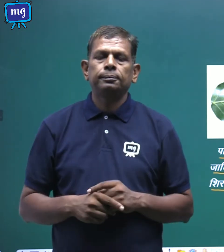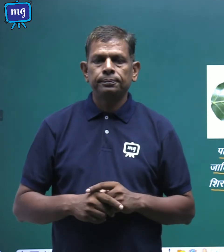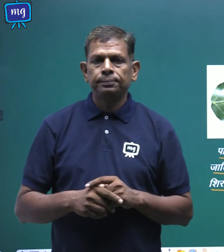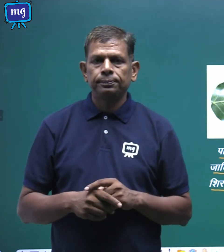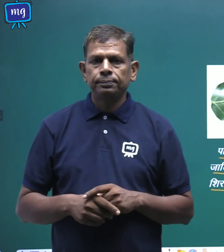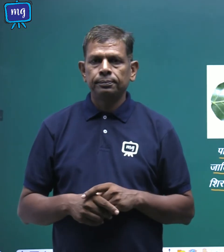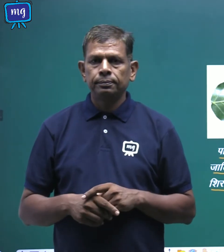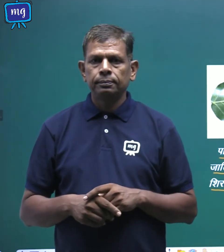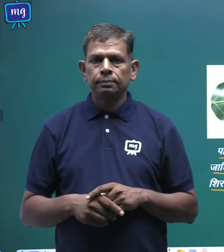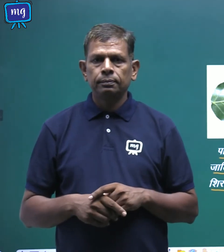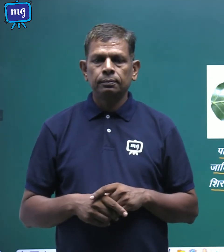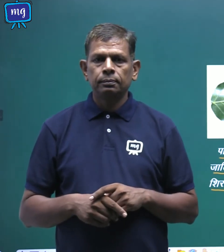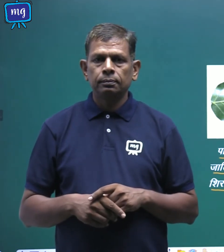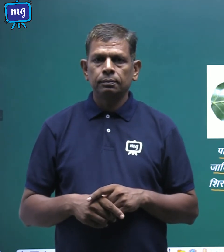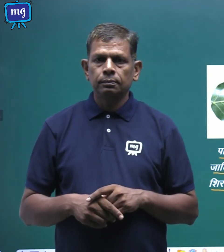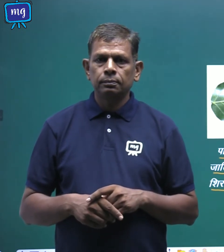होंगी